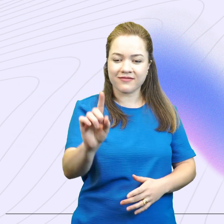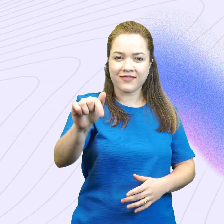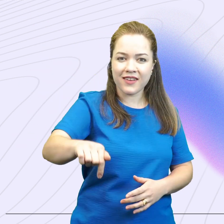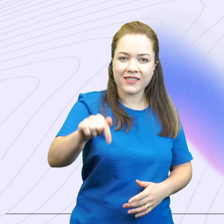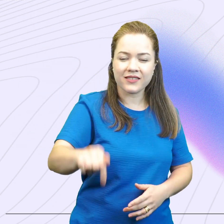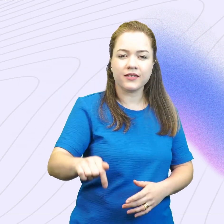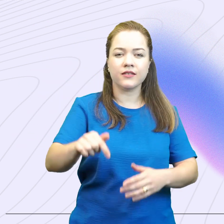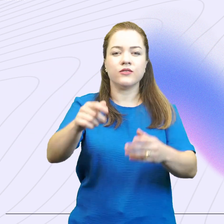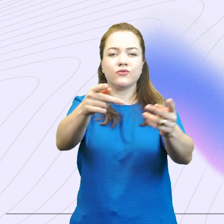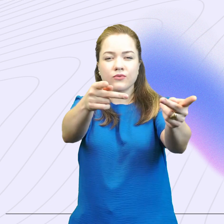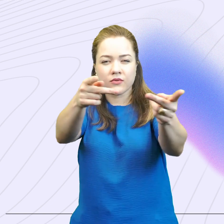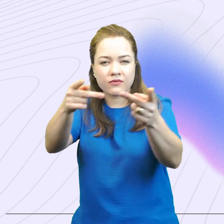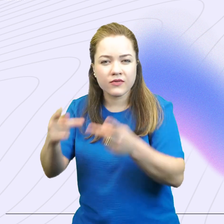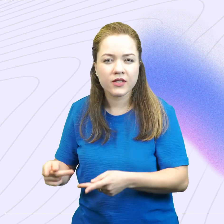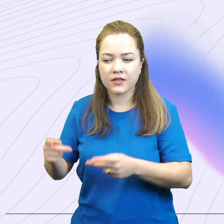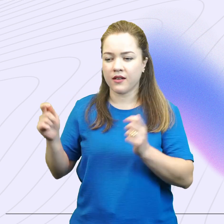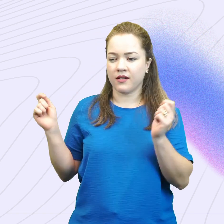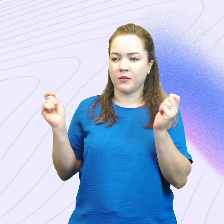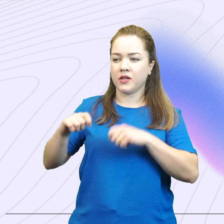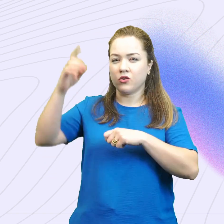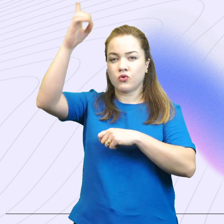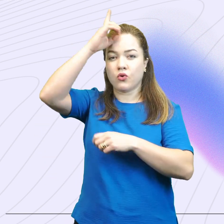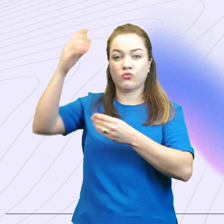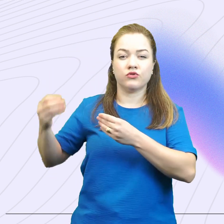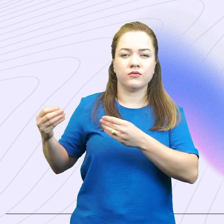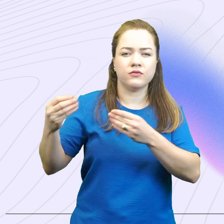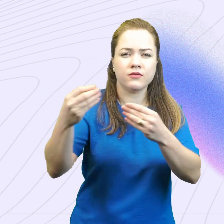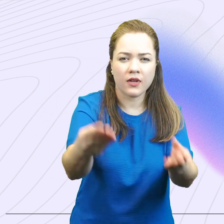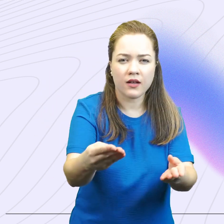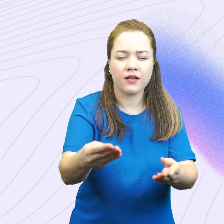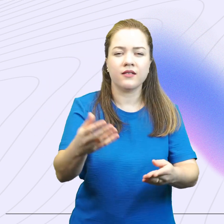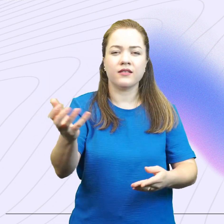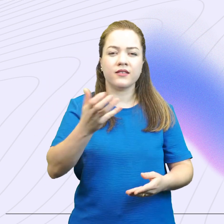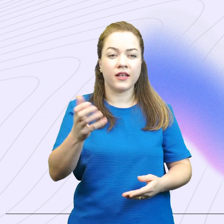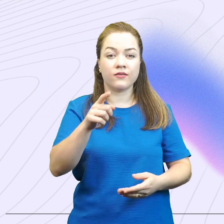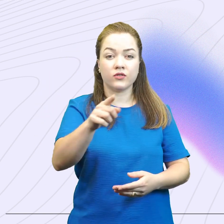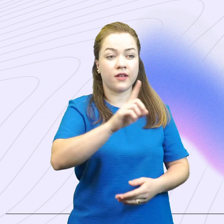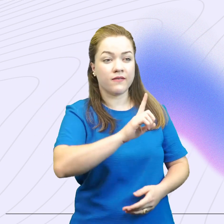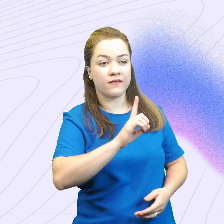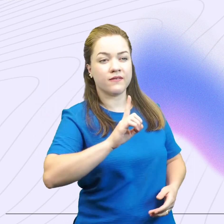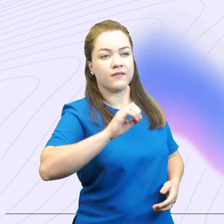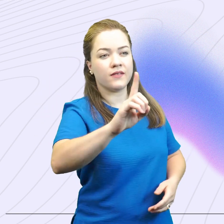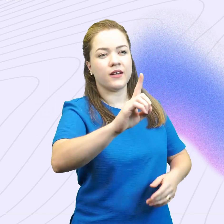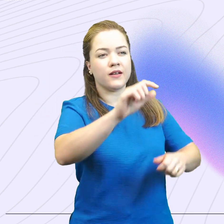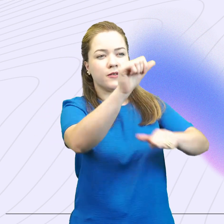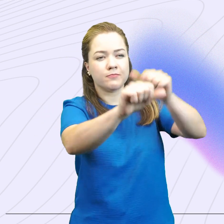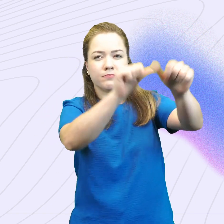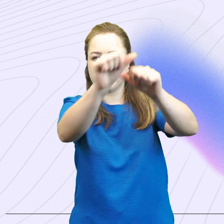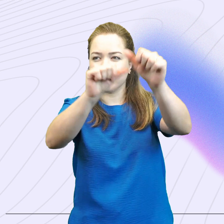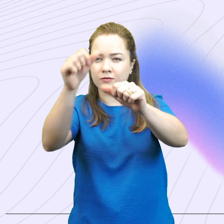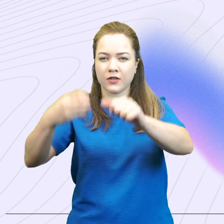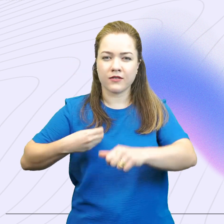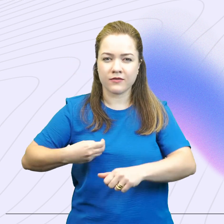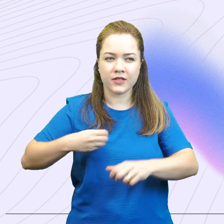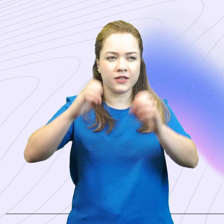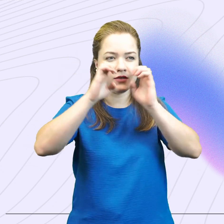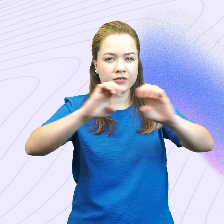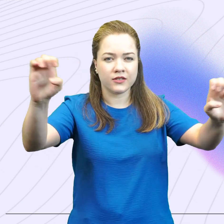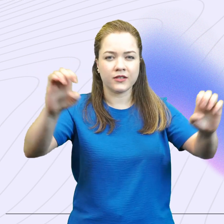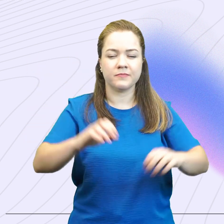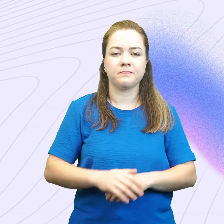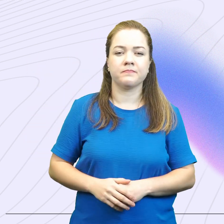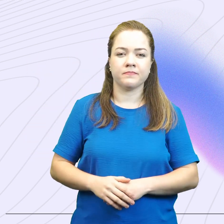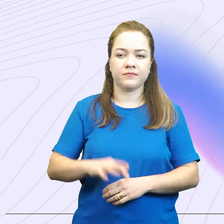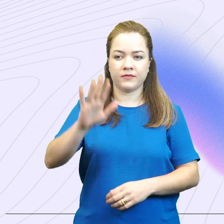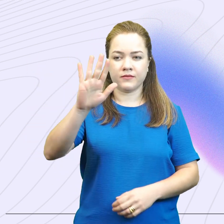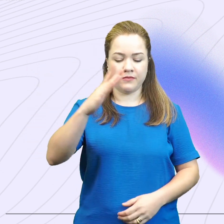te capacita, e Ele quer você para ir transformar vidas como um instrumento poderoso nas mãos dEle. Coloca a mão no